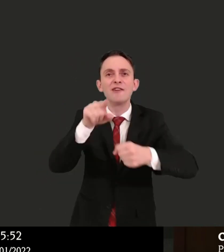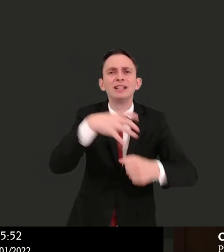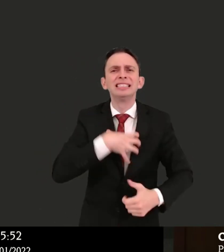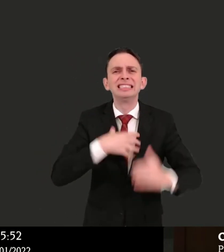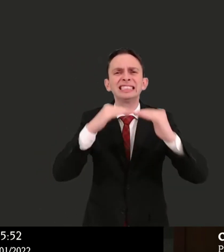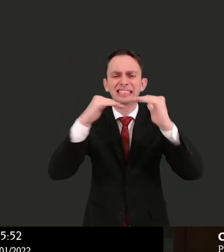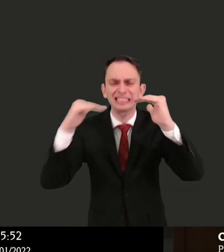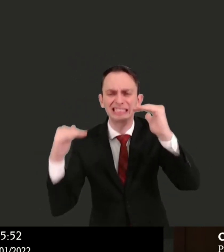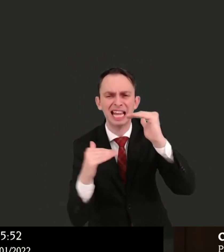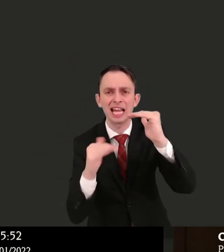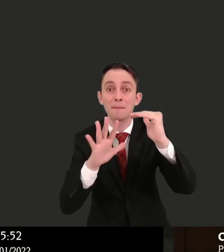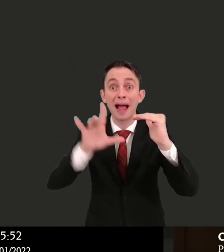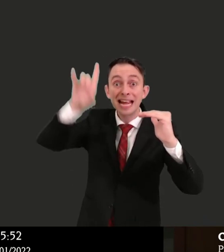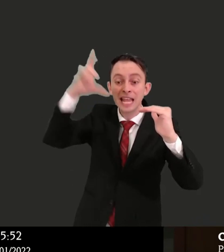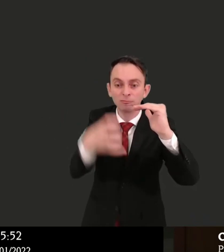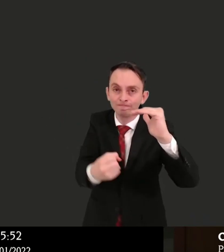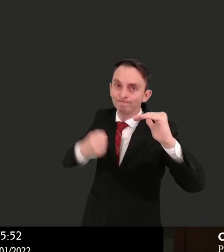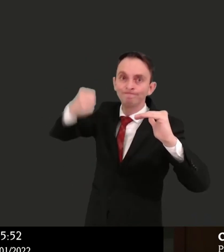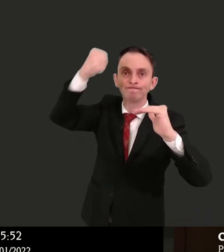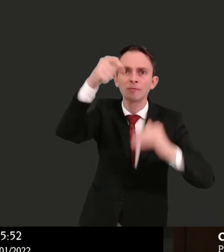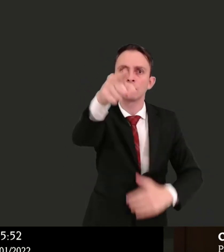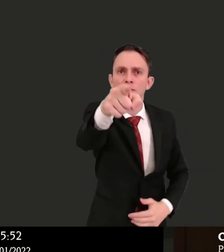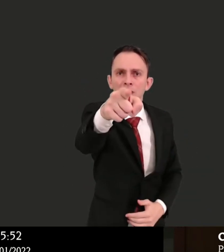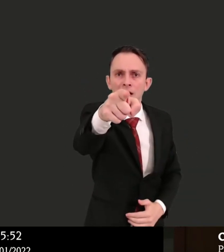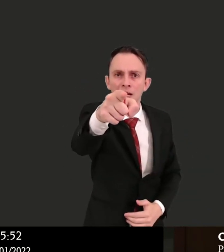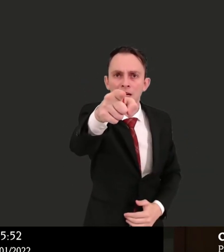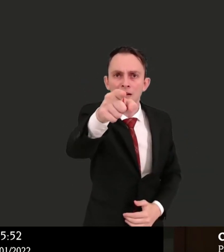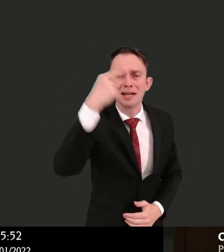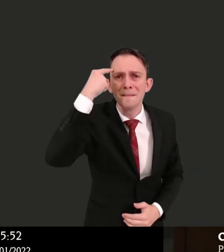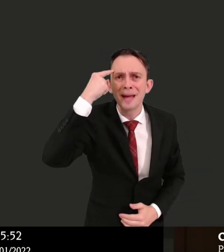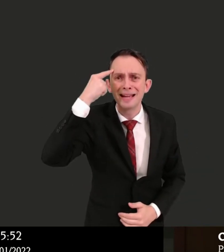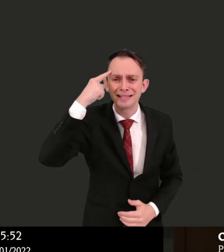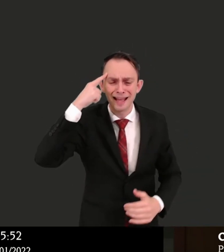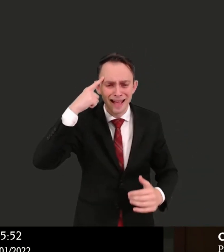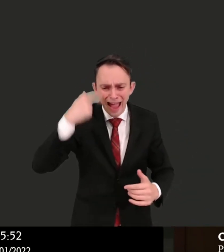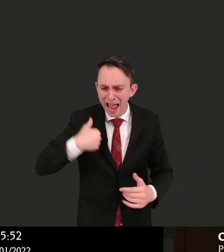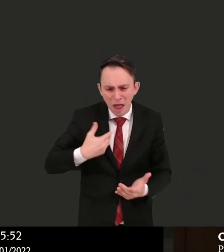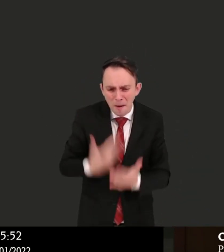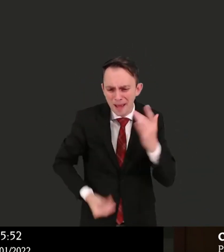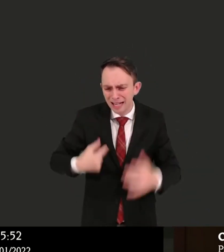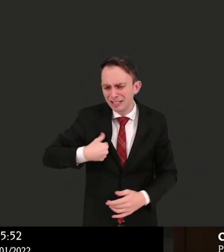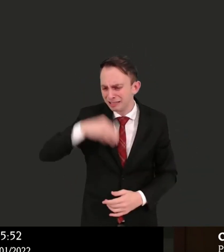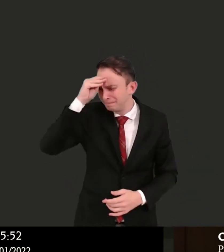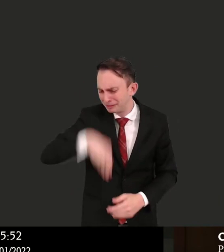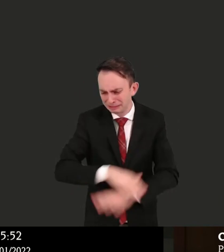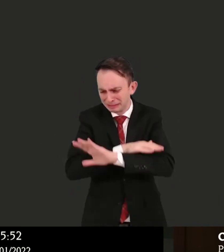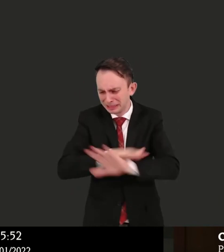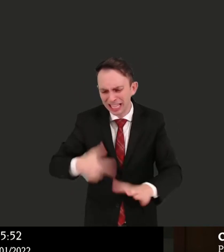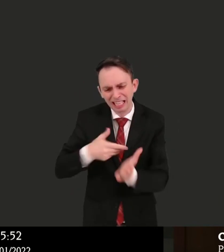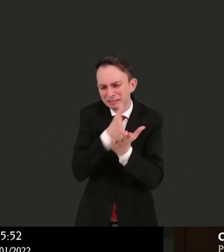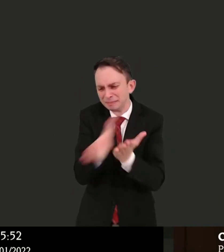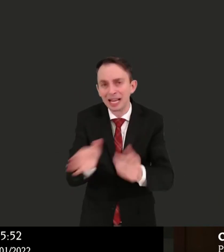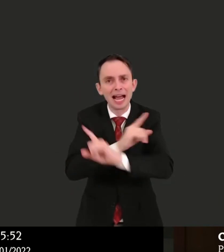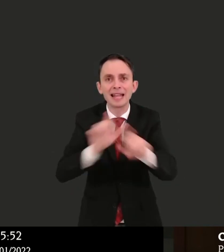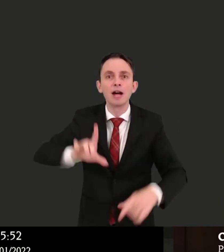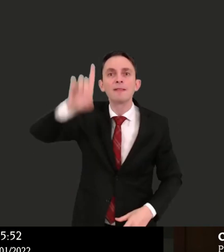pequeno quando Cristo se torna seu aliado. Não tem ninguém derrotado quando Cristo é seu ajudador. Não tem ninguém perdido quando o Senhor é